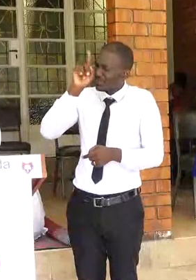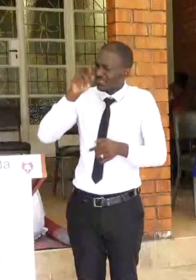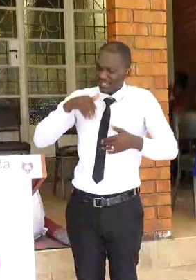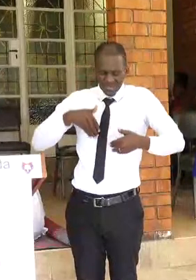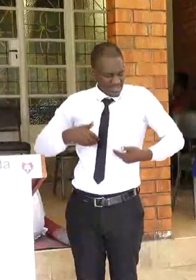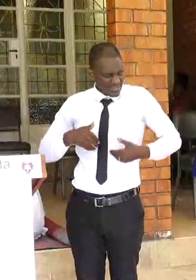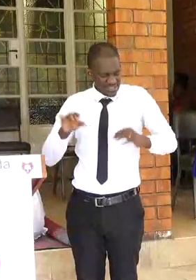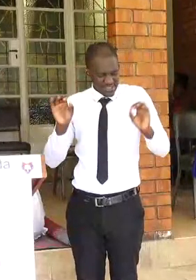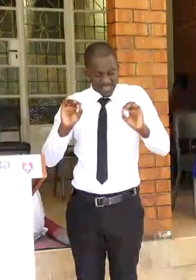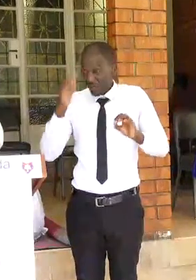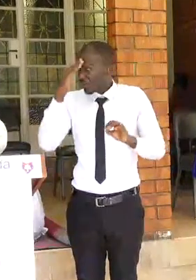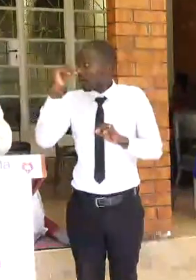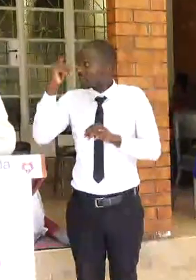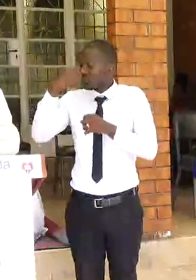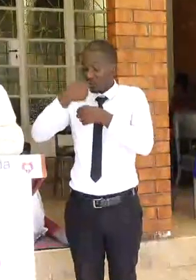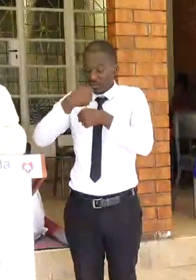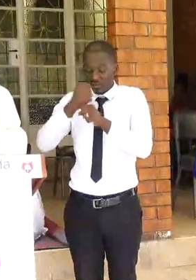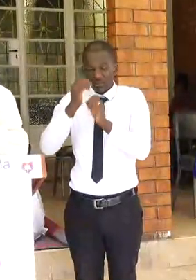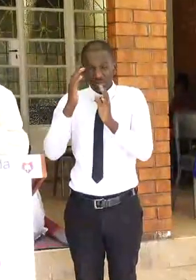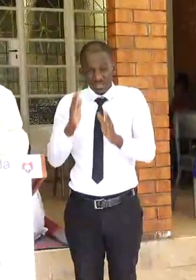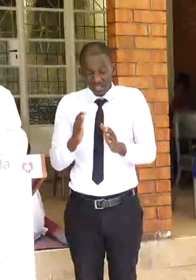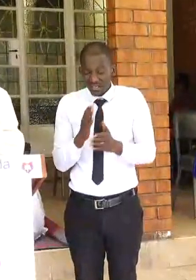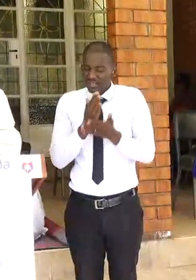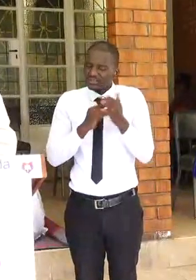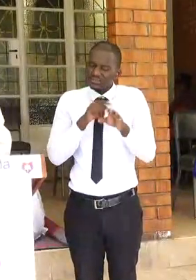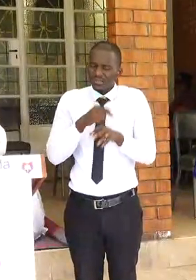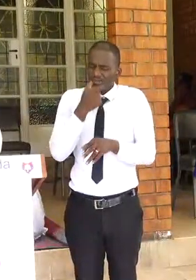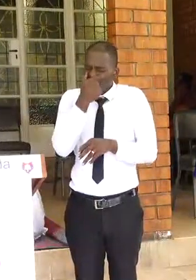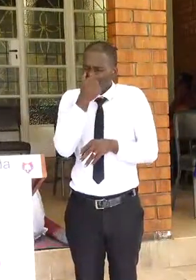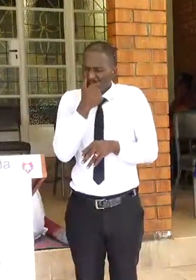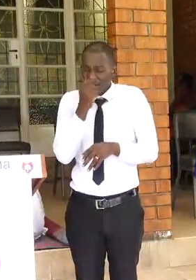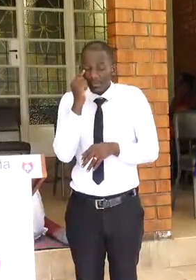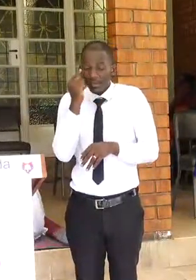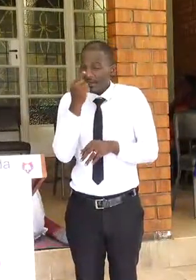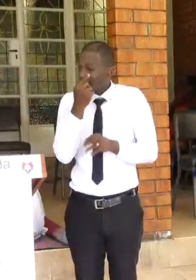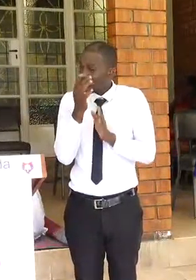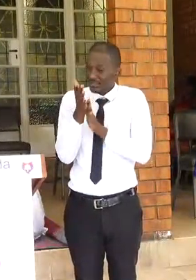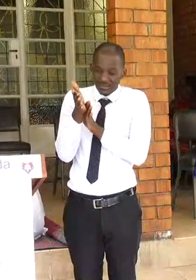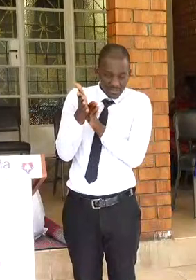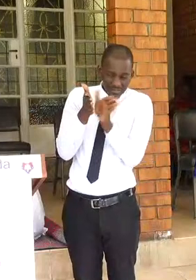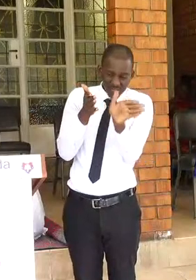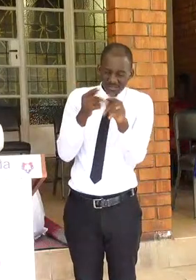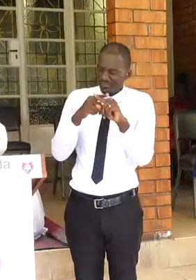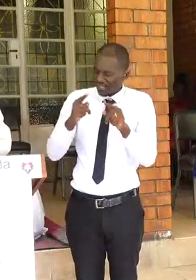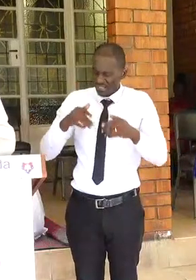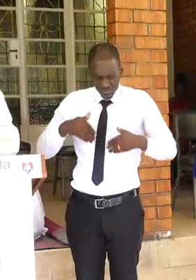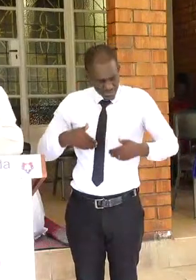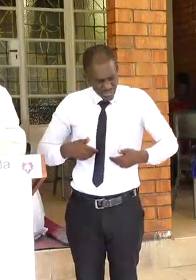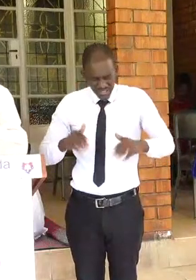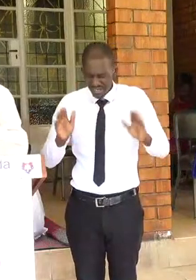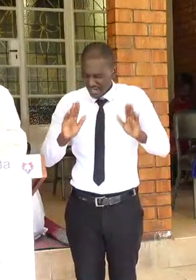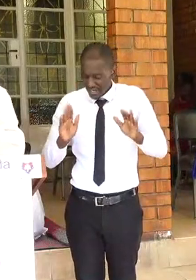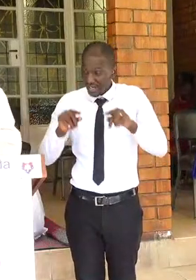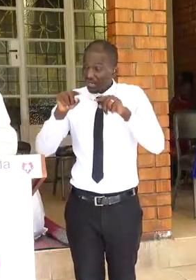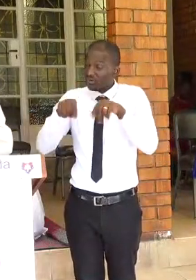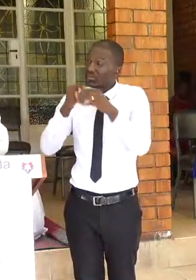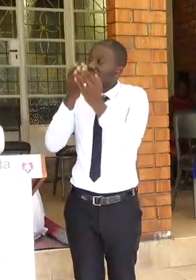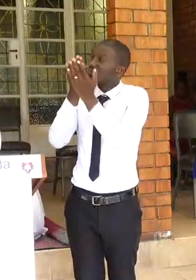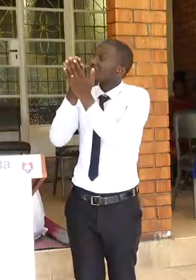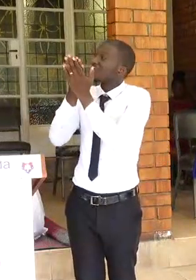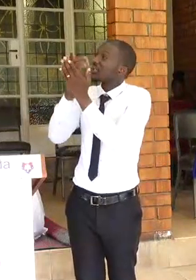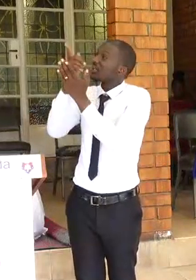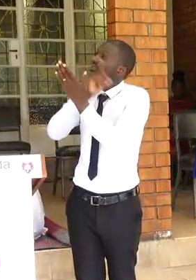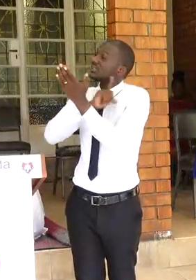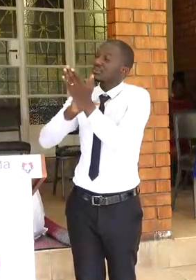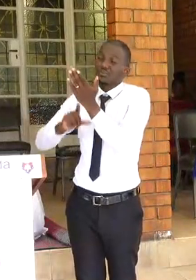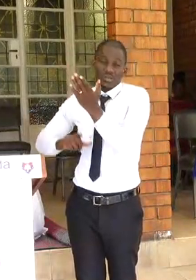omubumbi, nakuwalola amaaso gange okunzijja ku gwe naye sijja kukoowa. Olwaleero nkwegayirira Mukama awooli